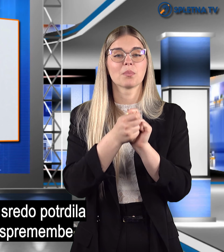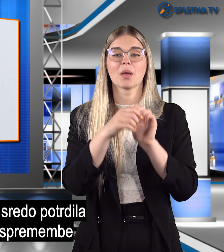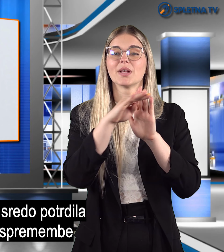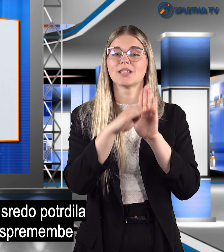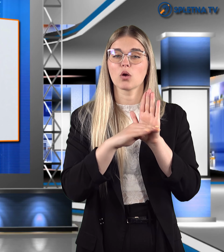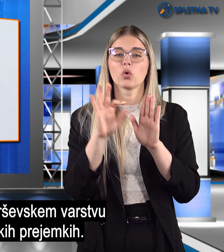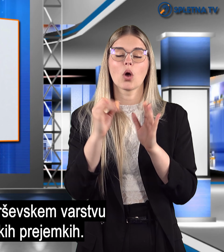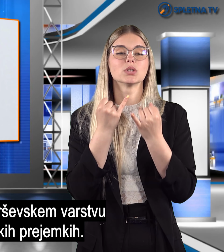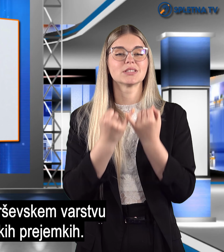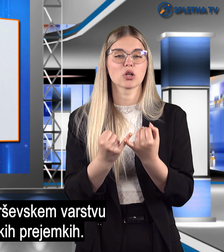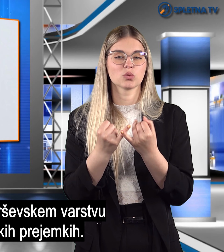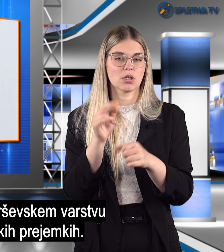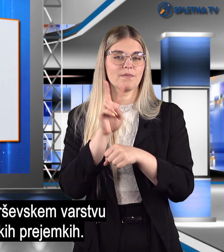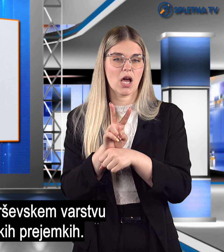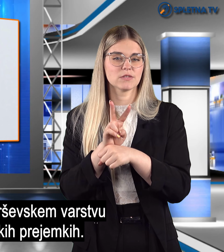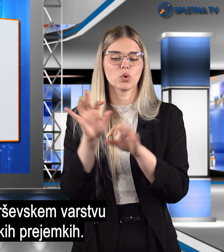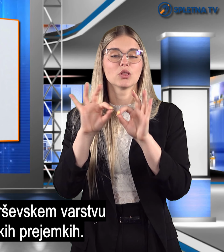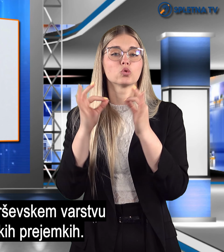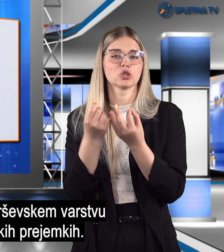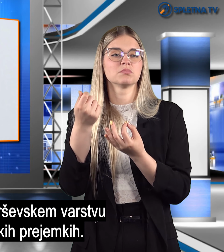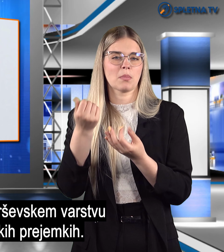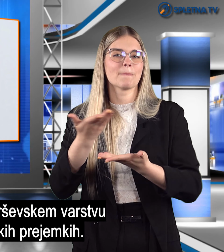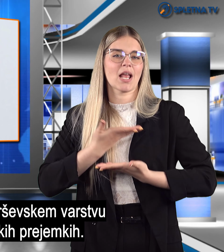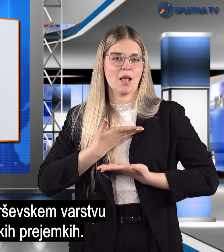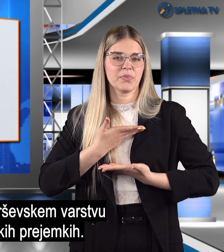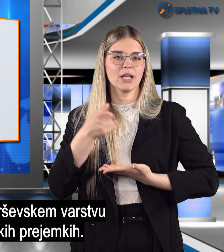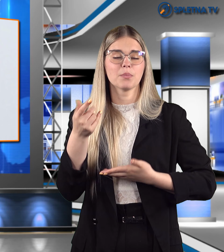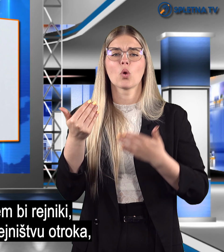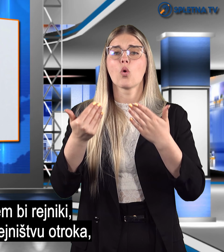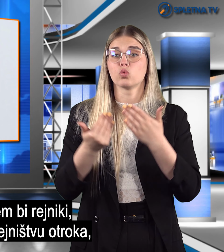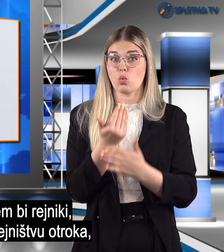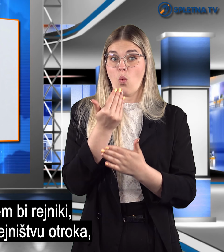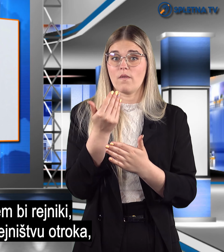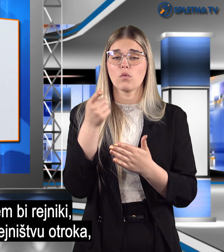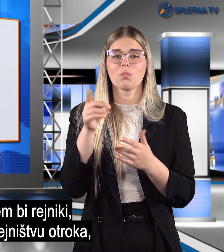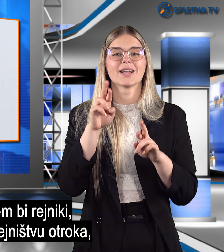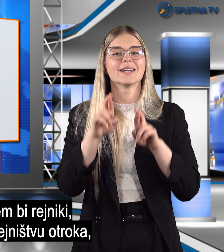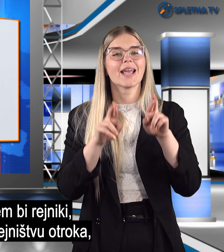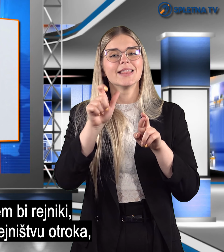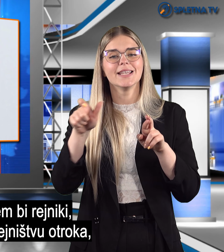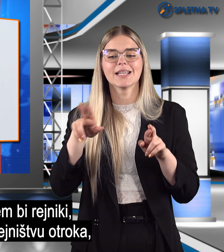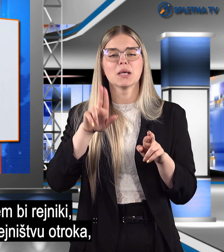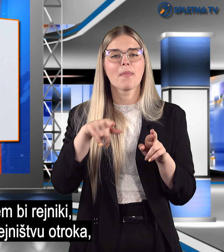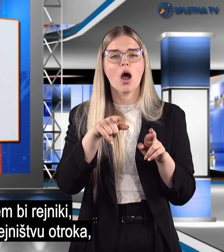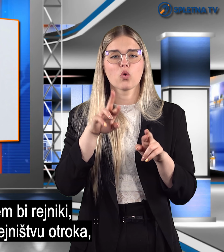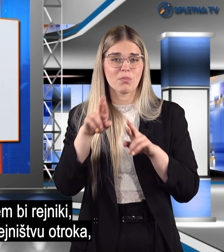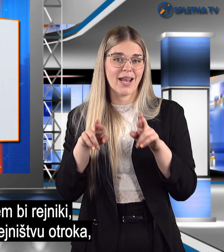zakona o starševskem varstvu in družinskih prejemkih. Po novem bi rejniki, ki imajo v rejništvu otroka, starega